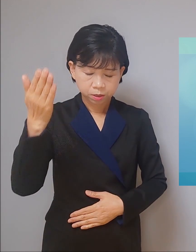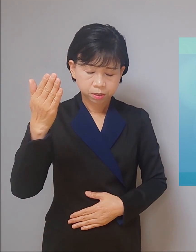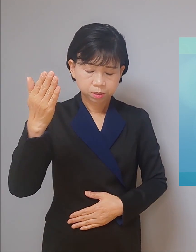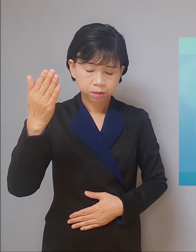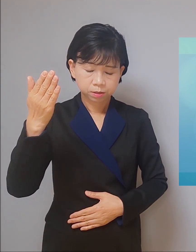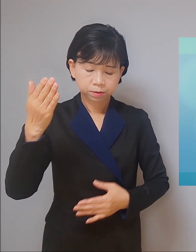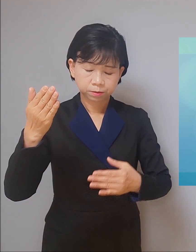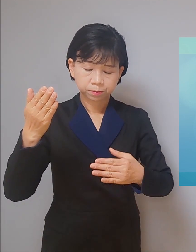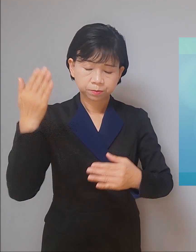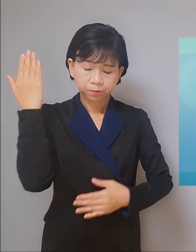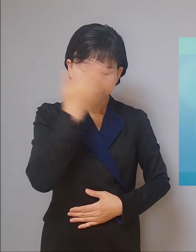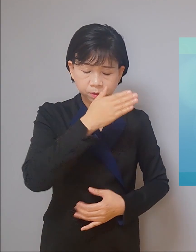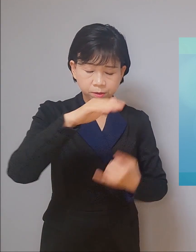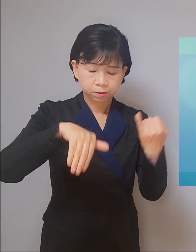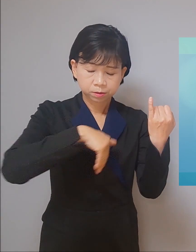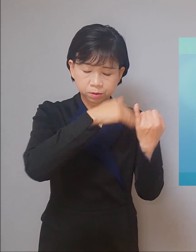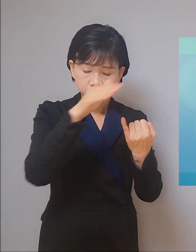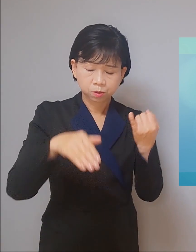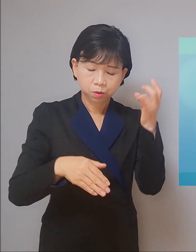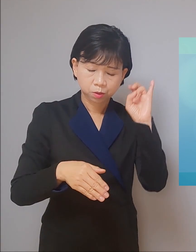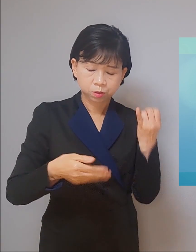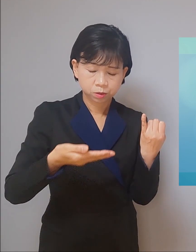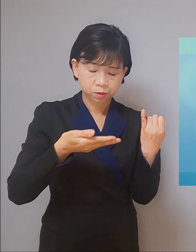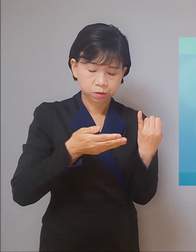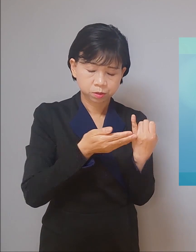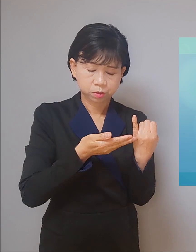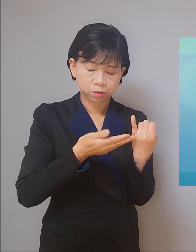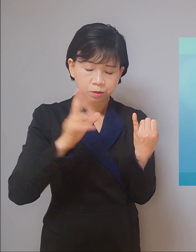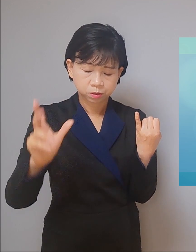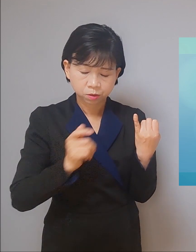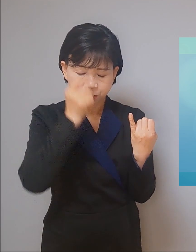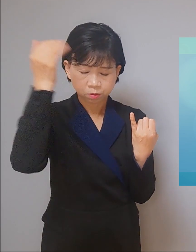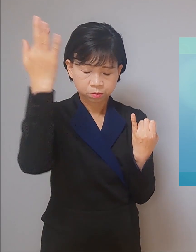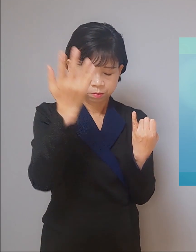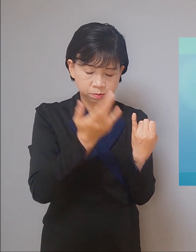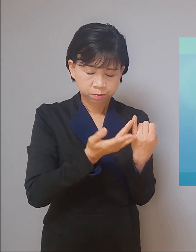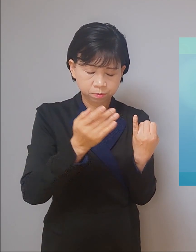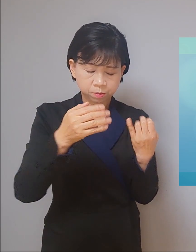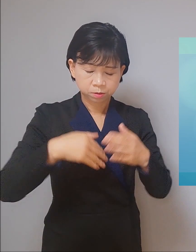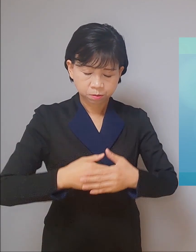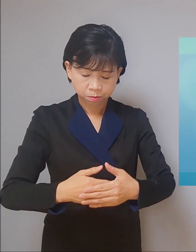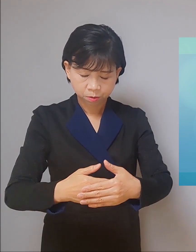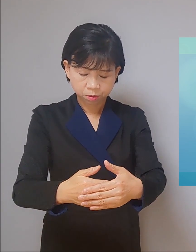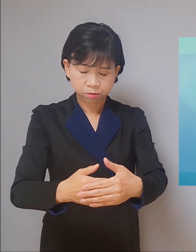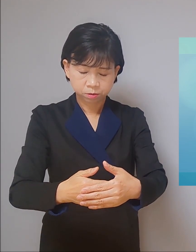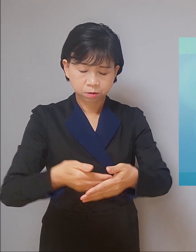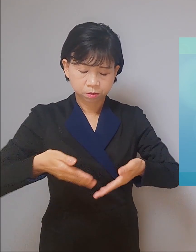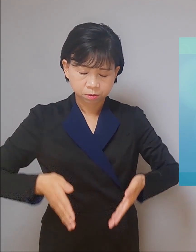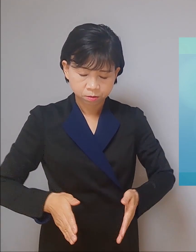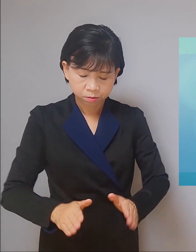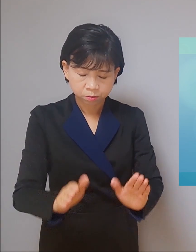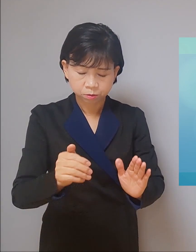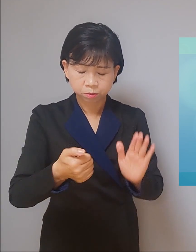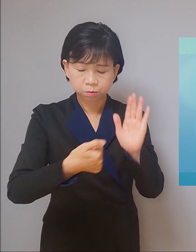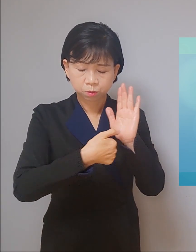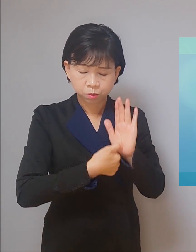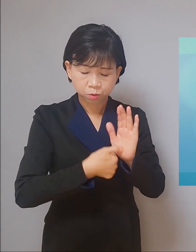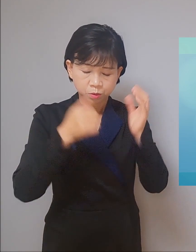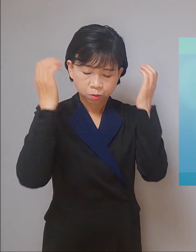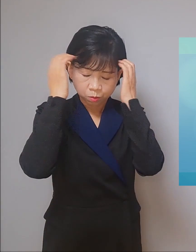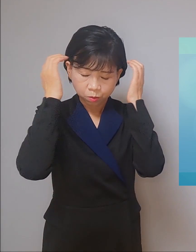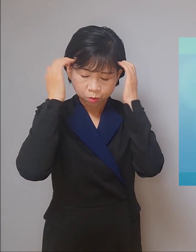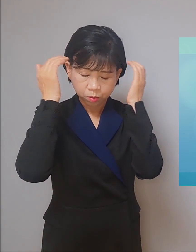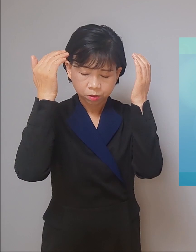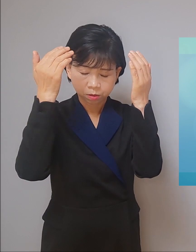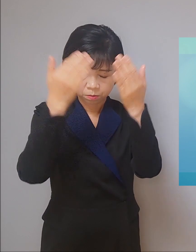이는 성령으로 잉태하사 동정녀 마리아에게 나시고 본디오 빌라도에게 고난을 받으사 십자가에 못